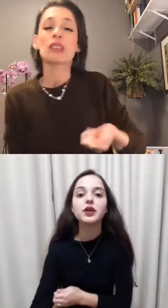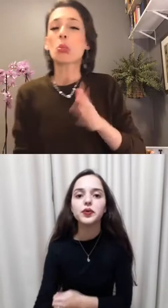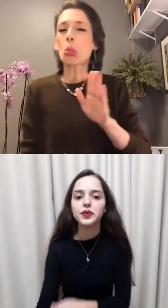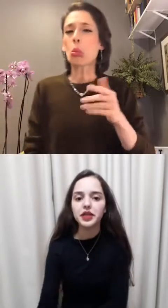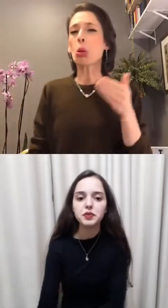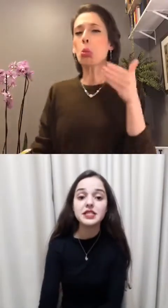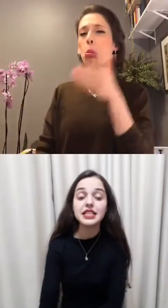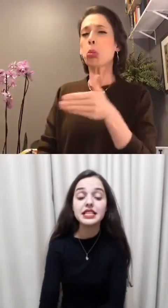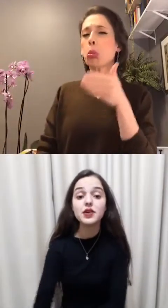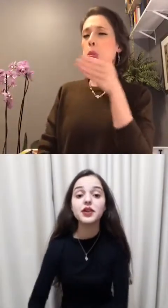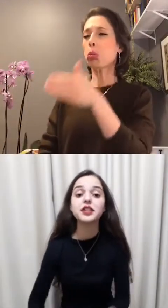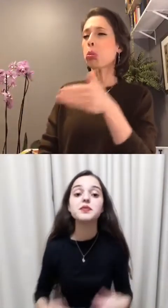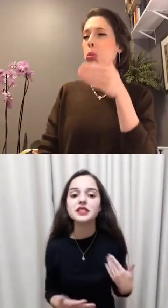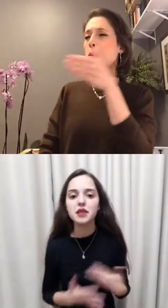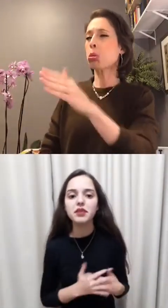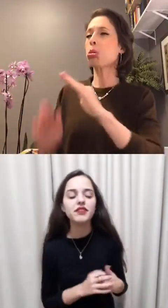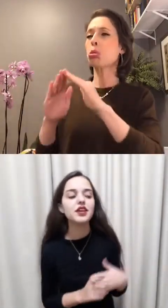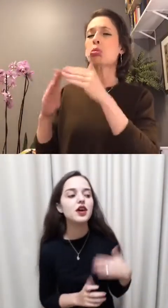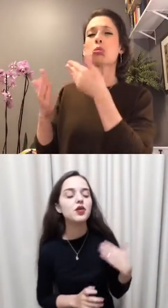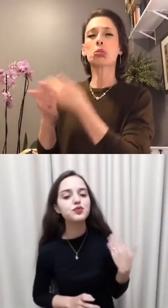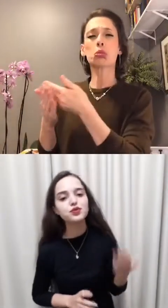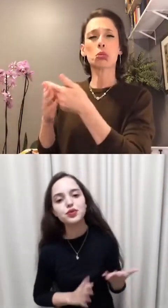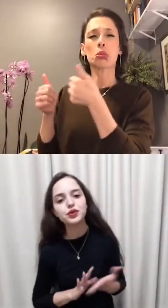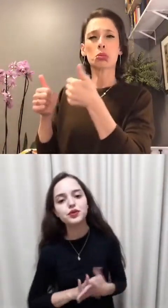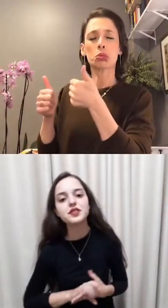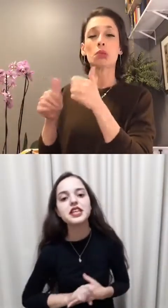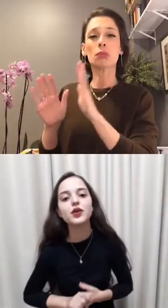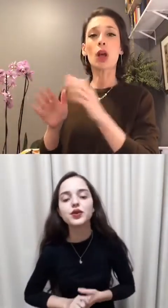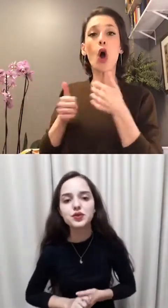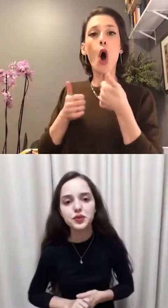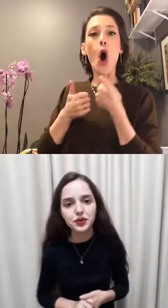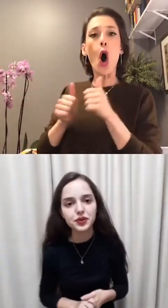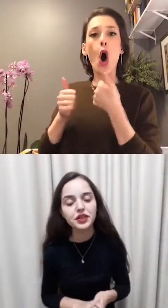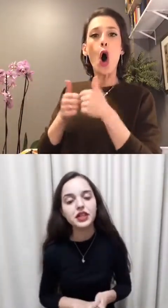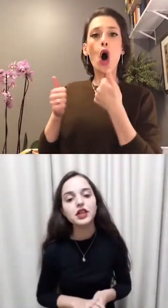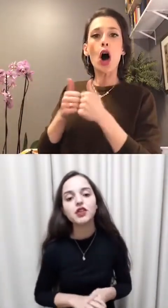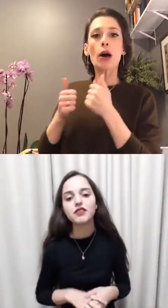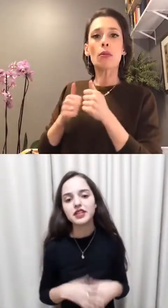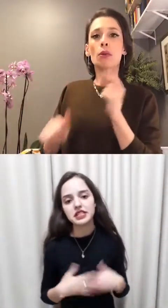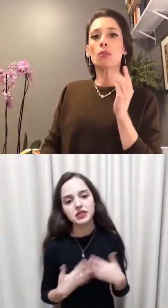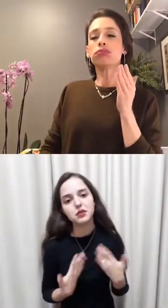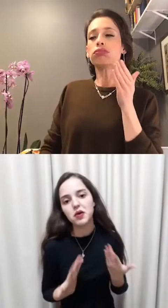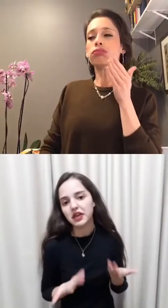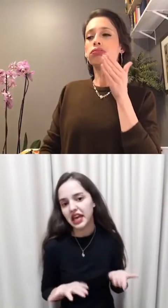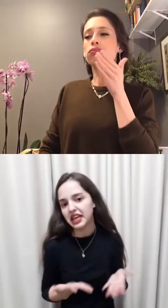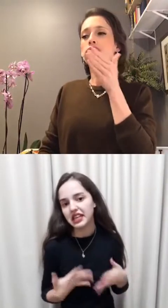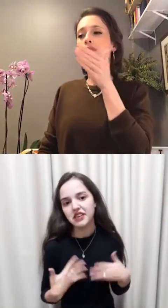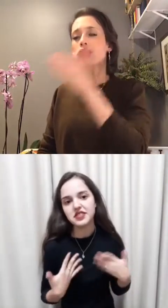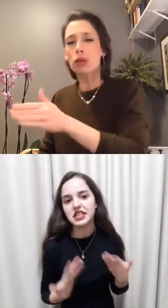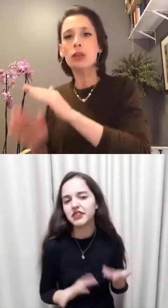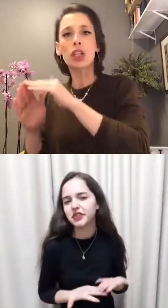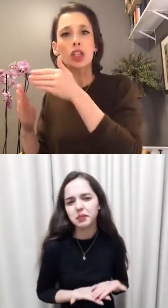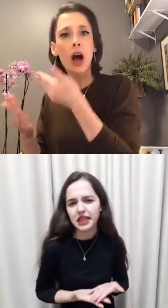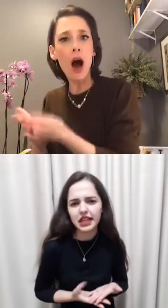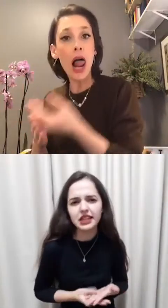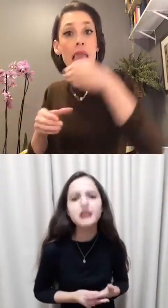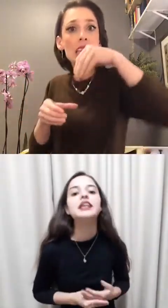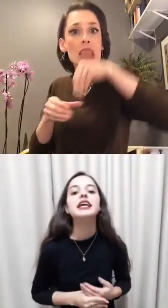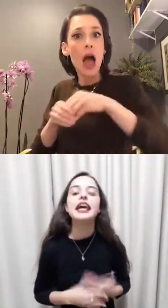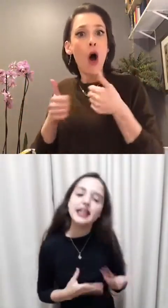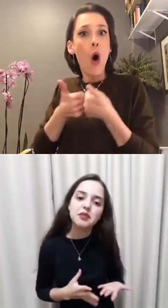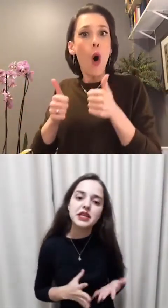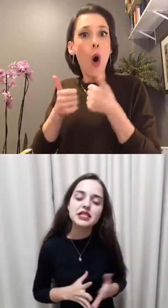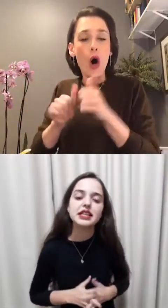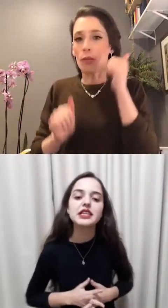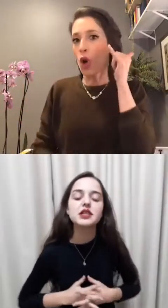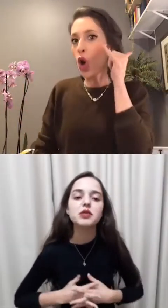pegava ônibus, e nesse ônibus eu sempre via um surdo, um senhor surdo, conversando com alguém que deve ser da família,